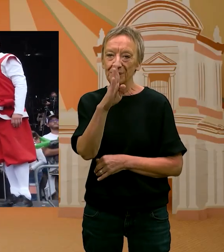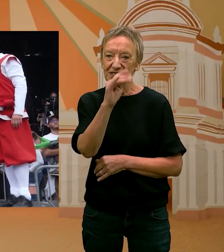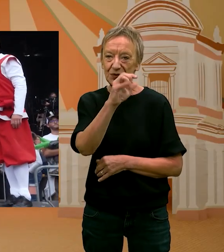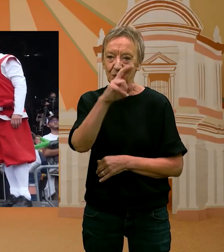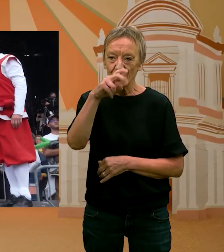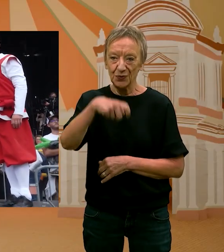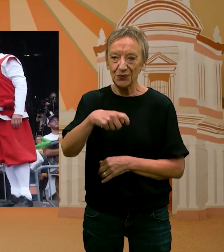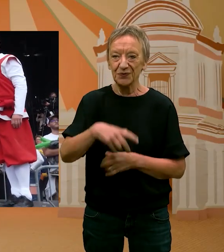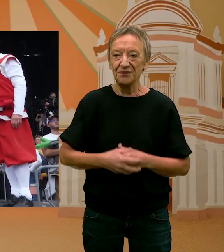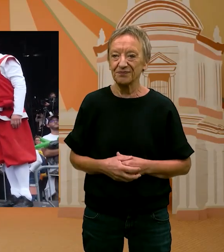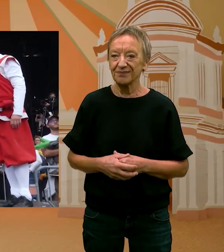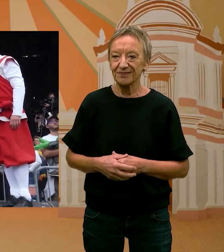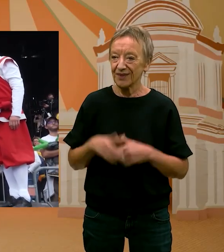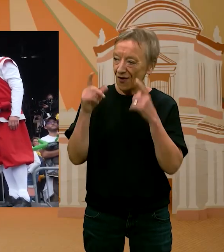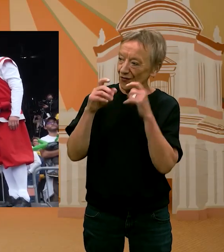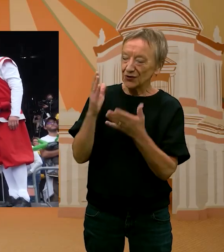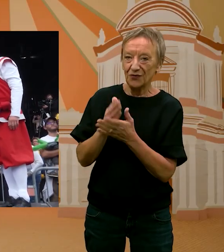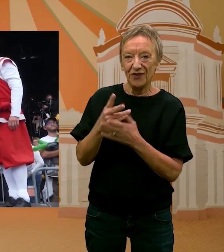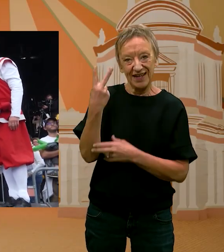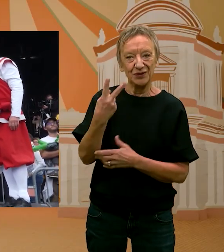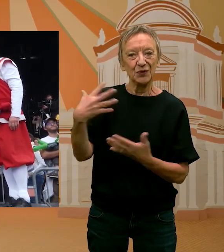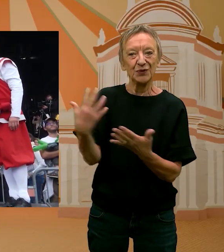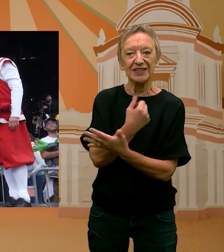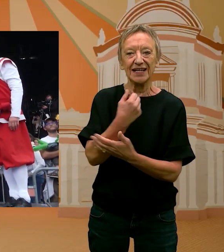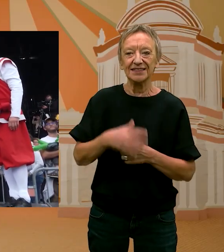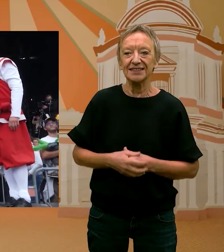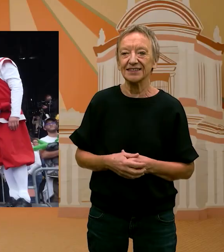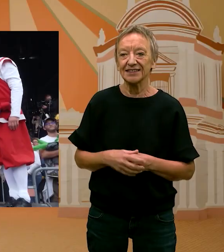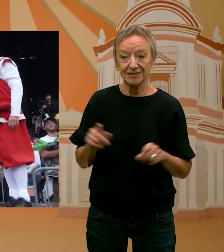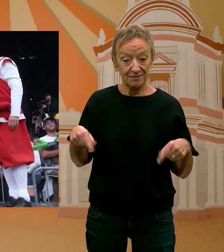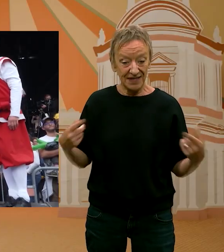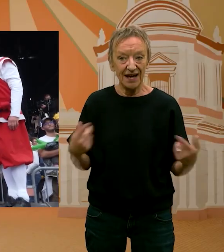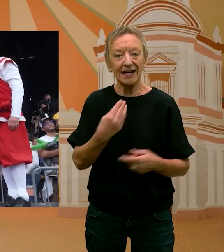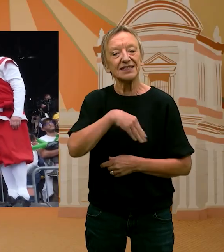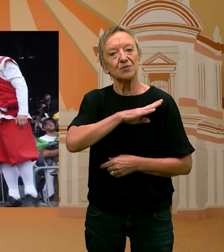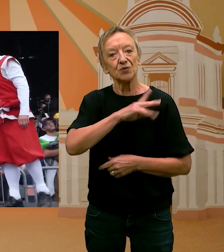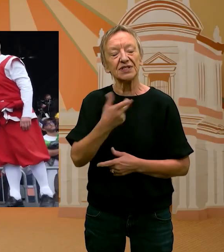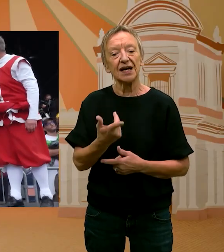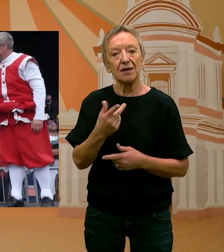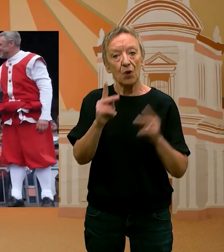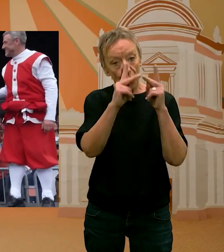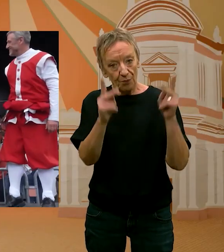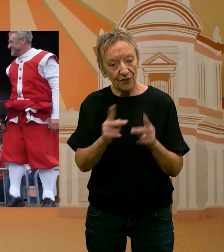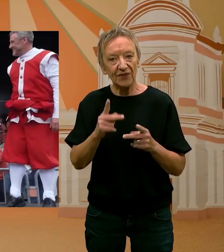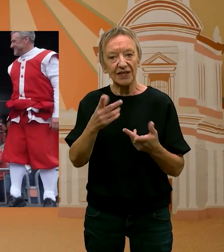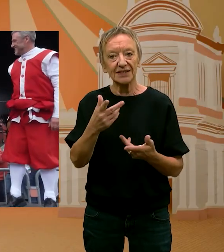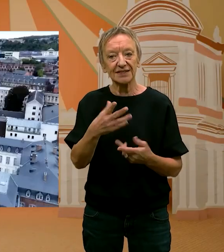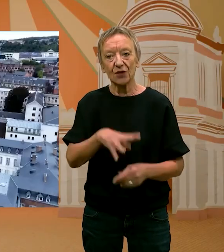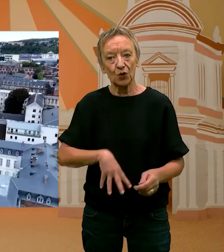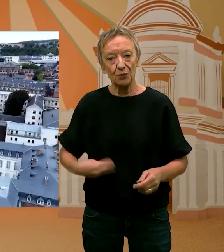2 lauréats du jour récompensés par les autorités provinciales et communales pour un moment unique. Ils s'en